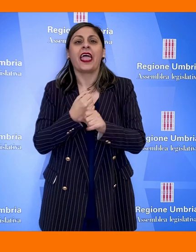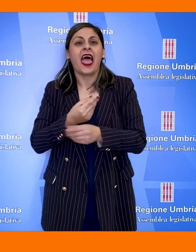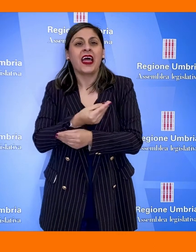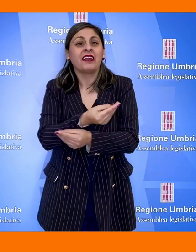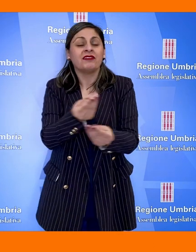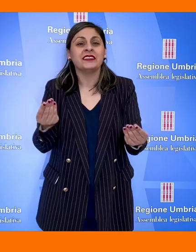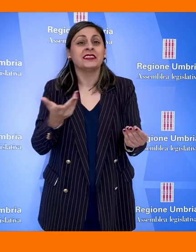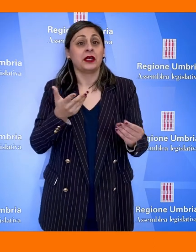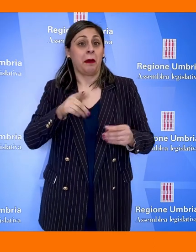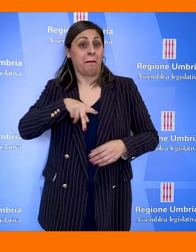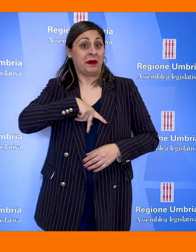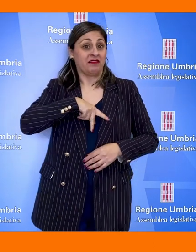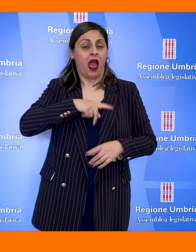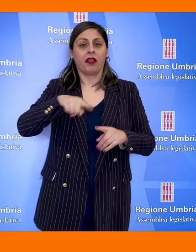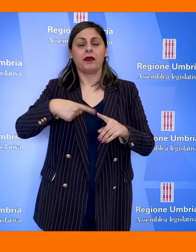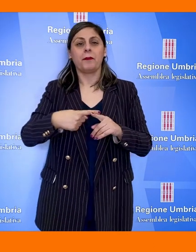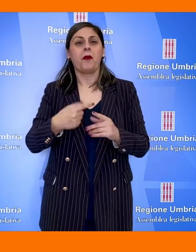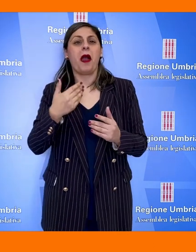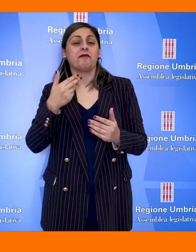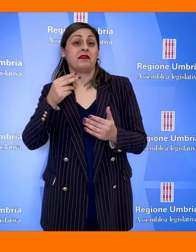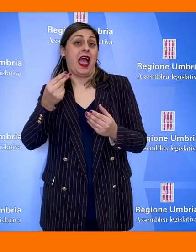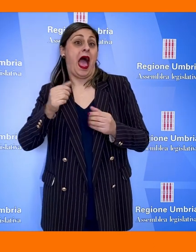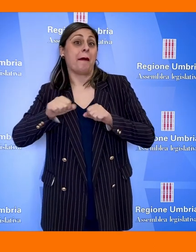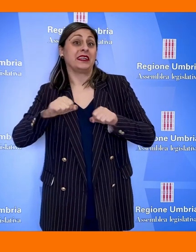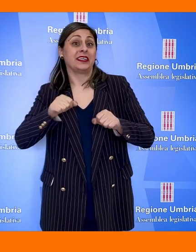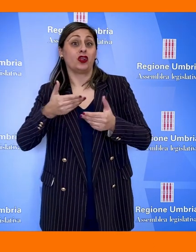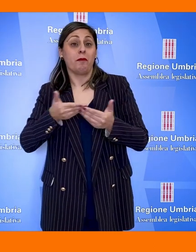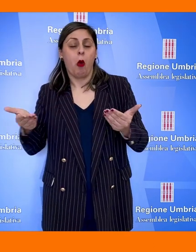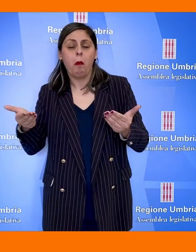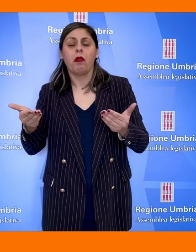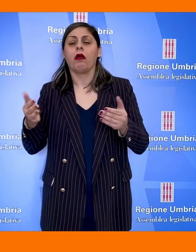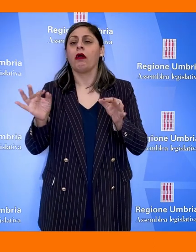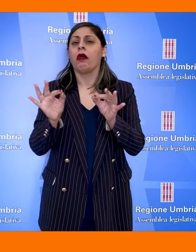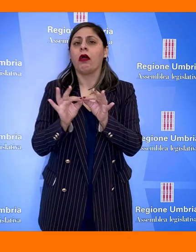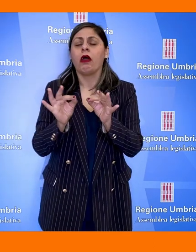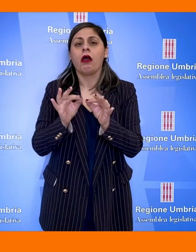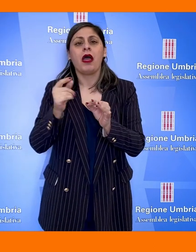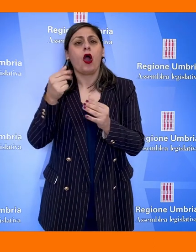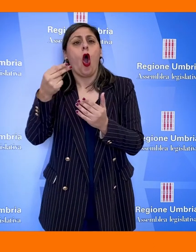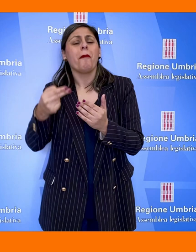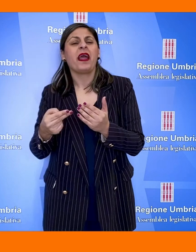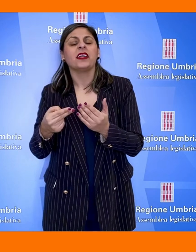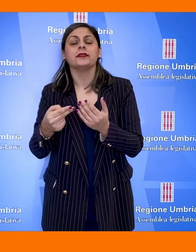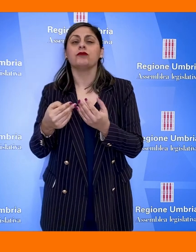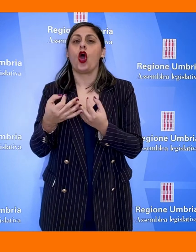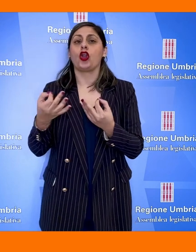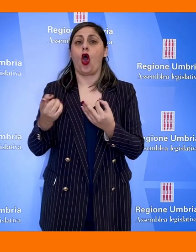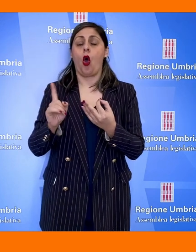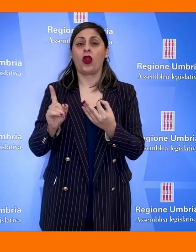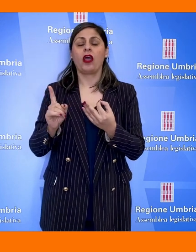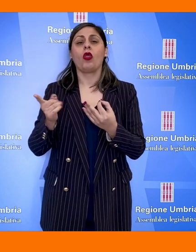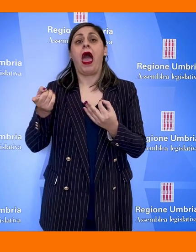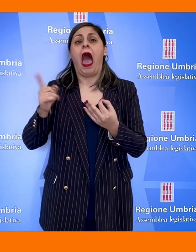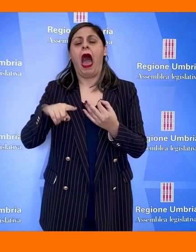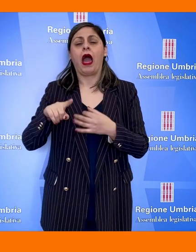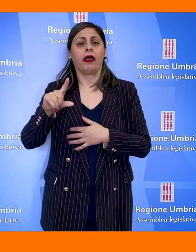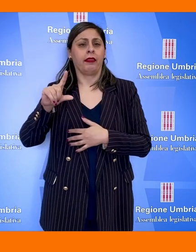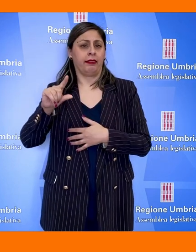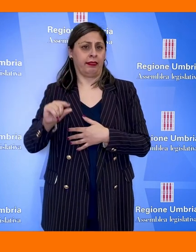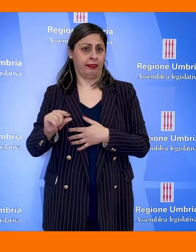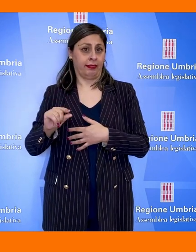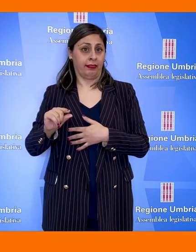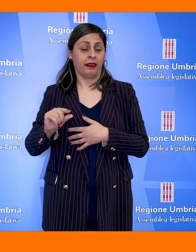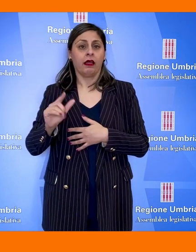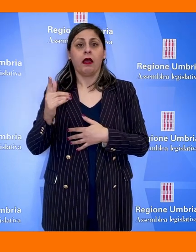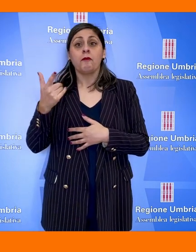ha visto i committenti privati e molte amministrazioni prevedere compensi con modalità non corretta, spesso neanche minimamente,